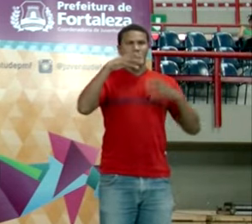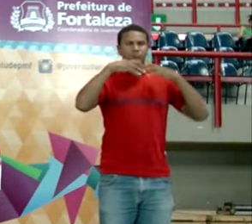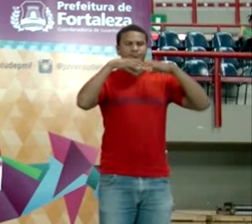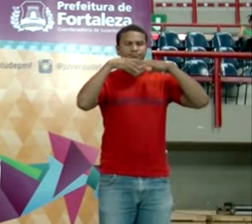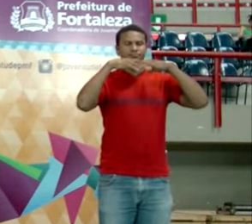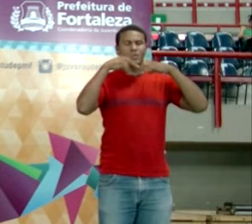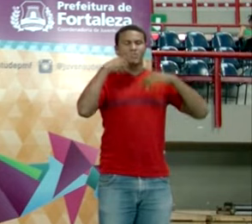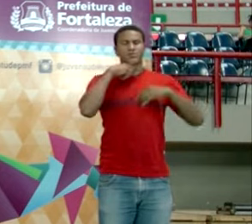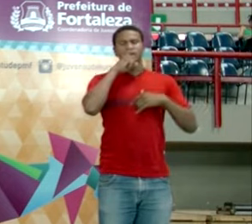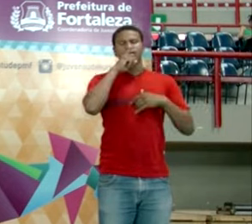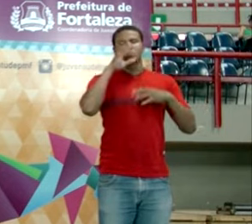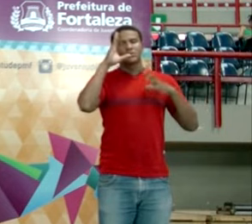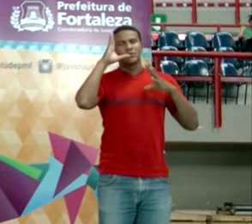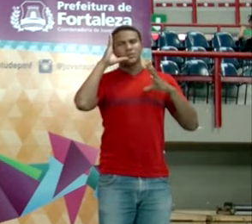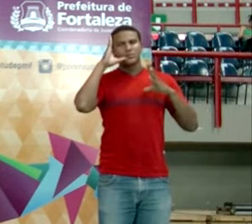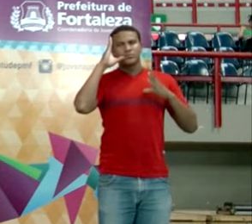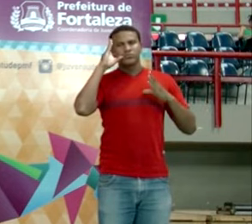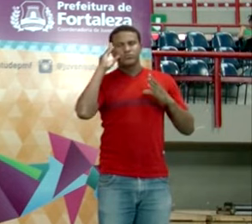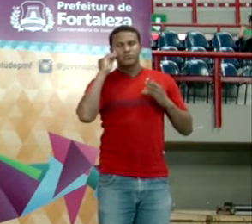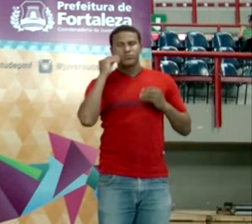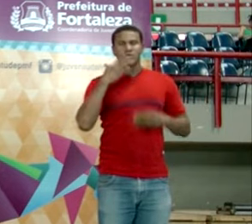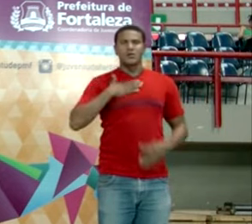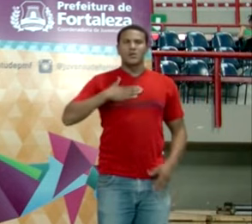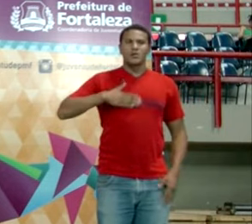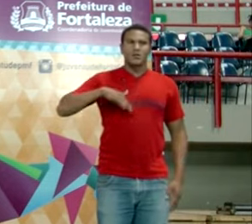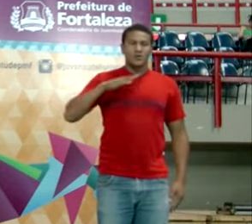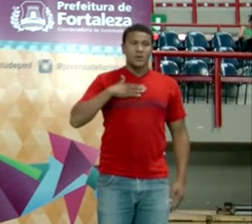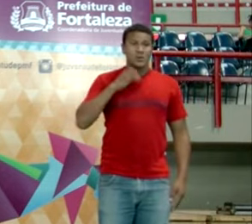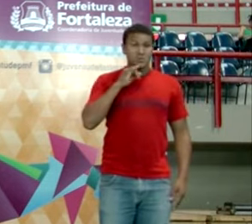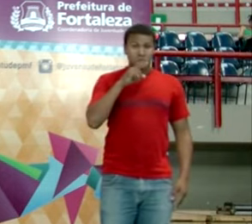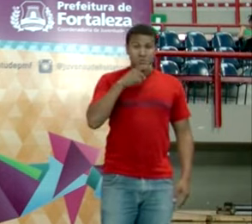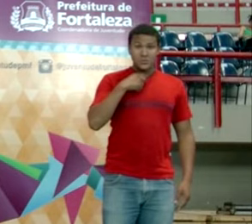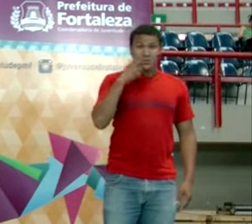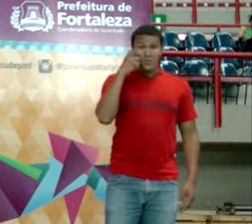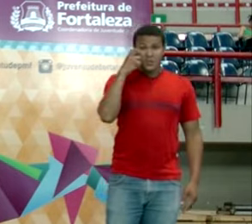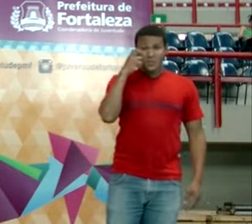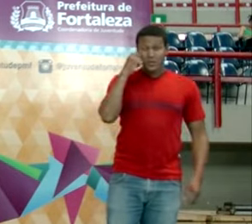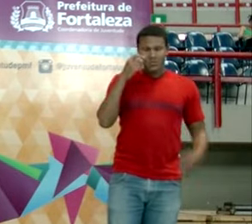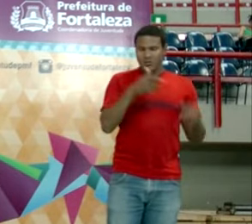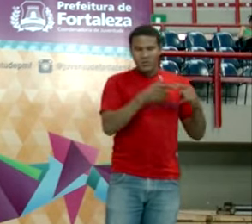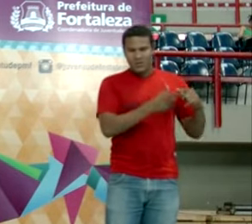estar fria durante a manhã. Se você dormir até